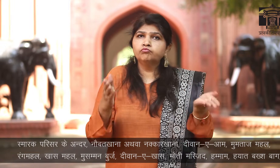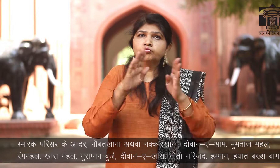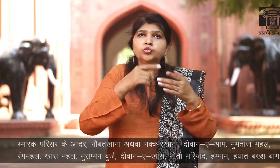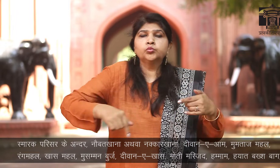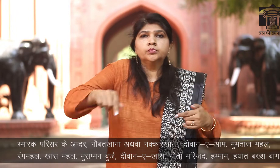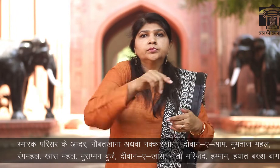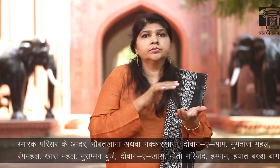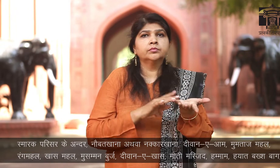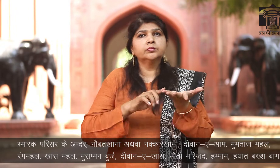मुमताज महल,